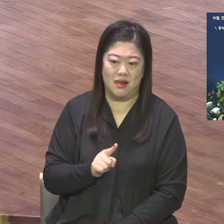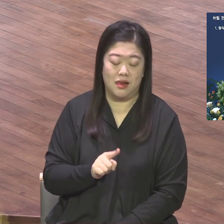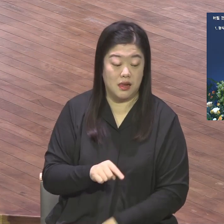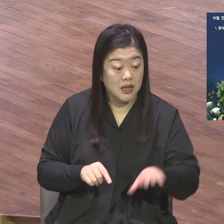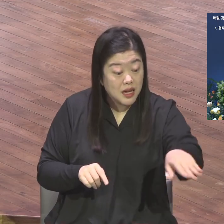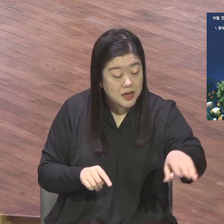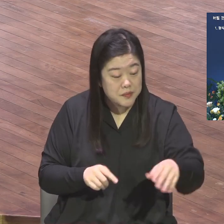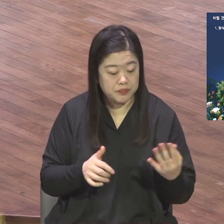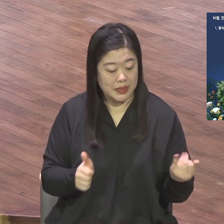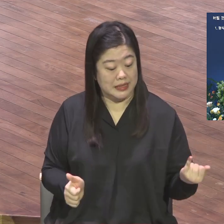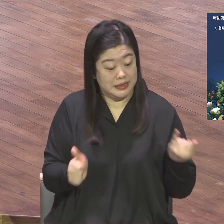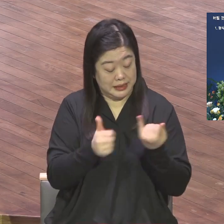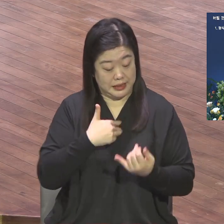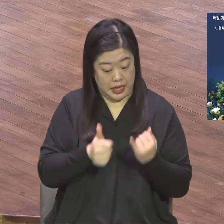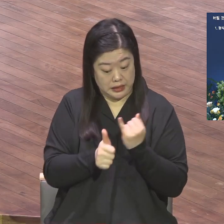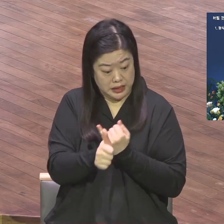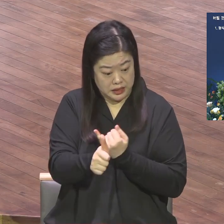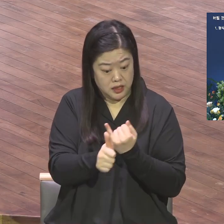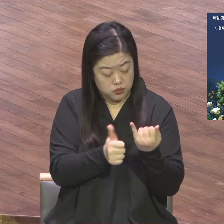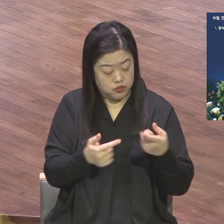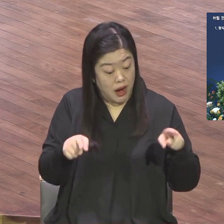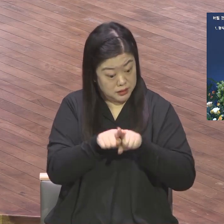없다.